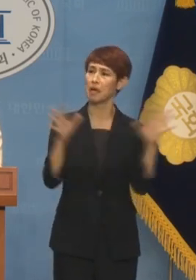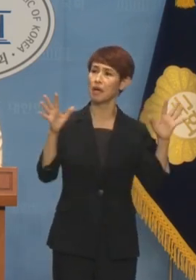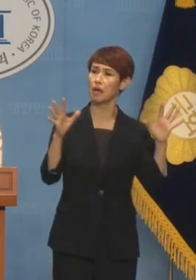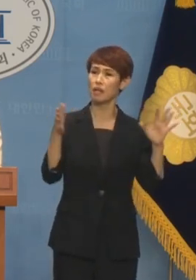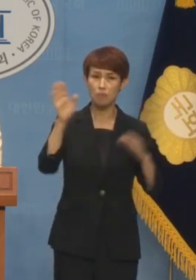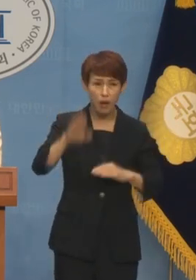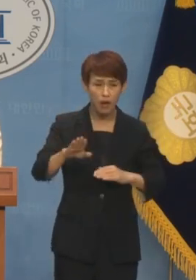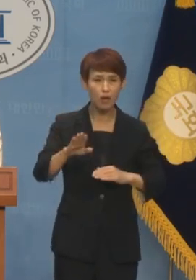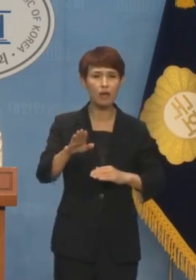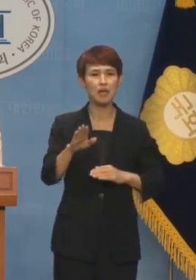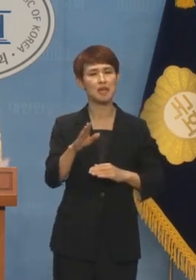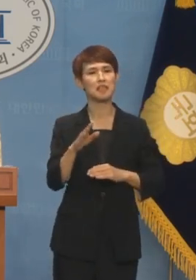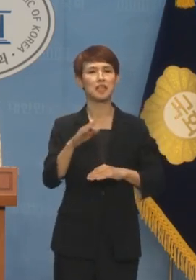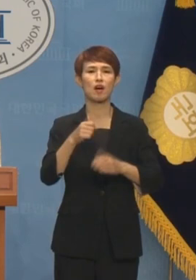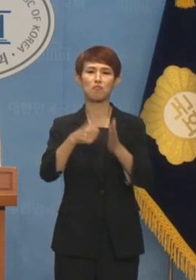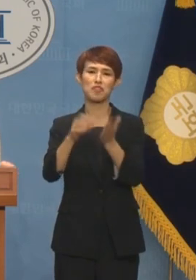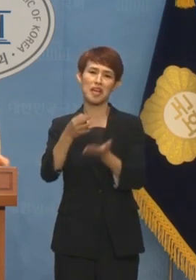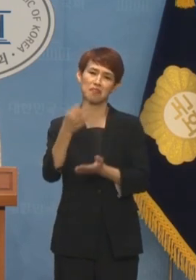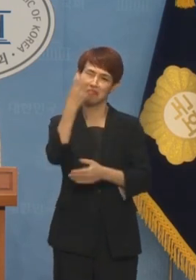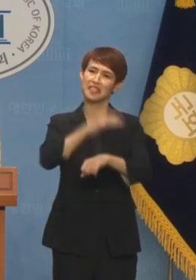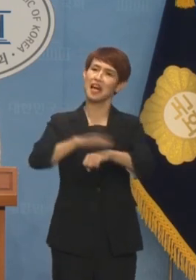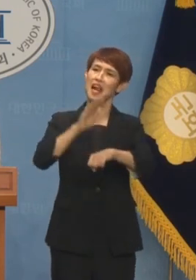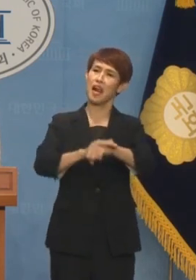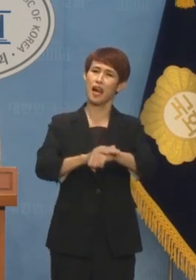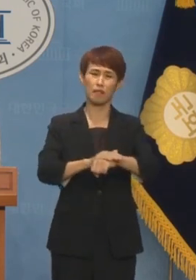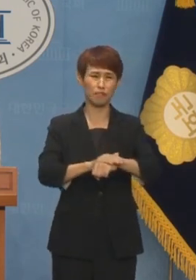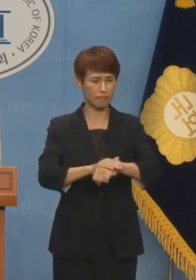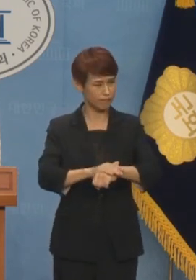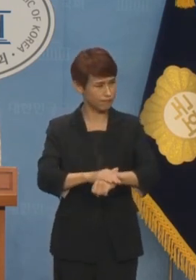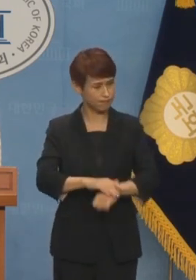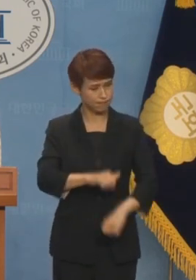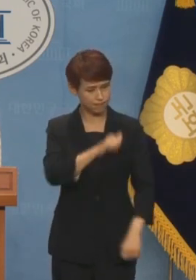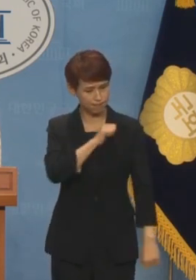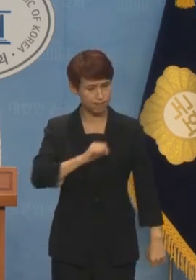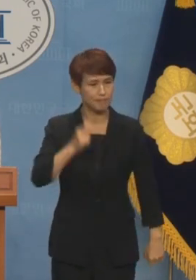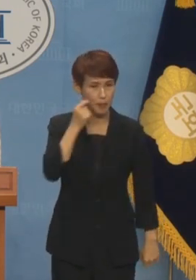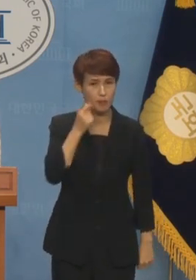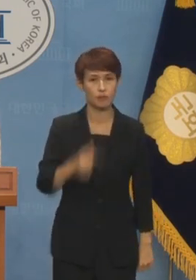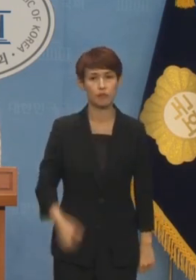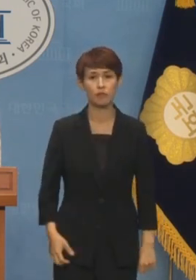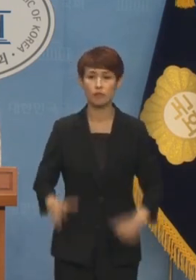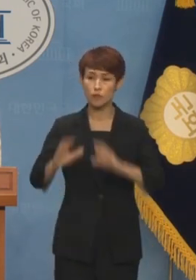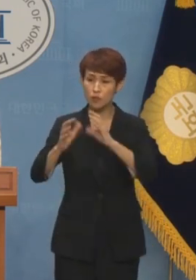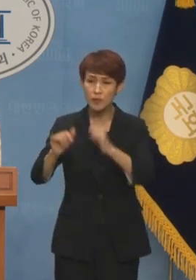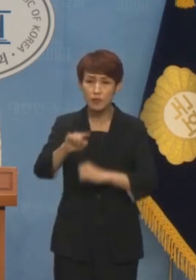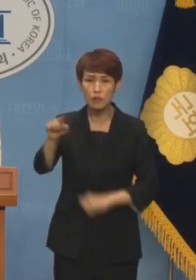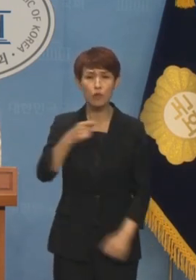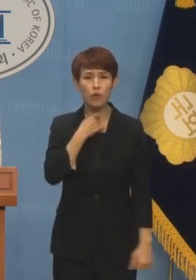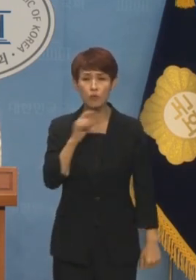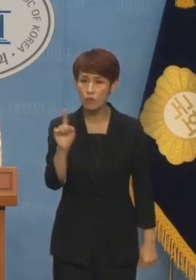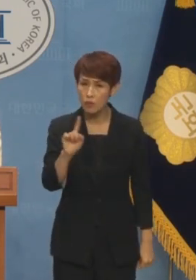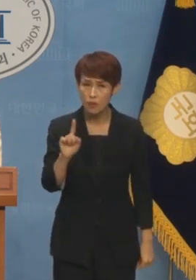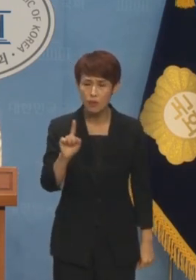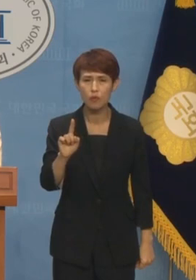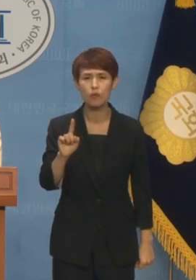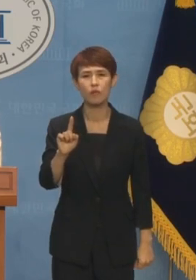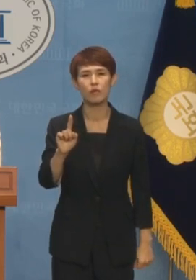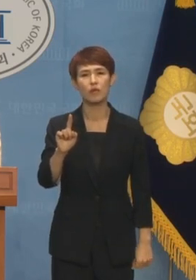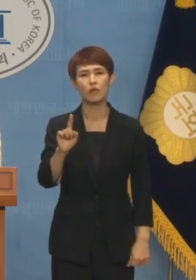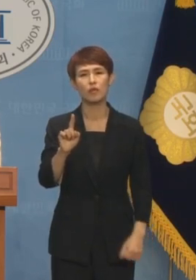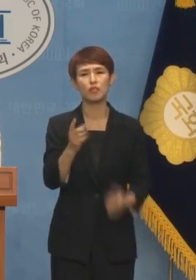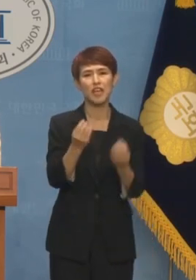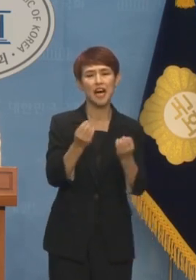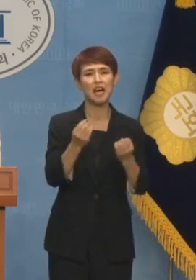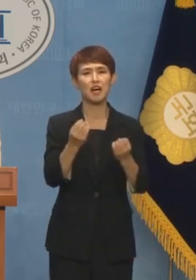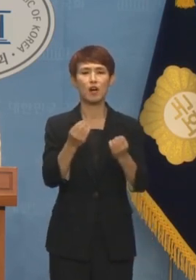공허한 숫자 노름은 참아줄 수 없습니다. 국민들께서 바라는 것은 이런 공허한